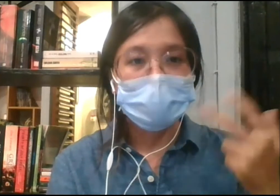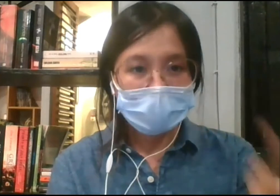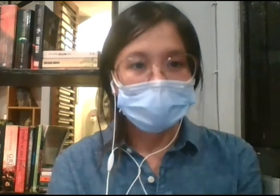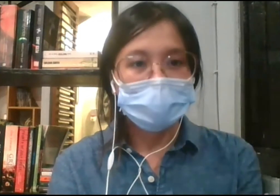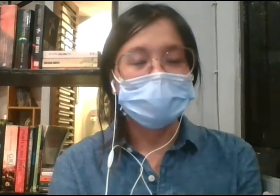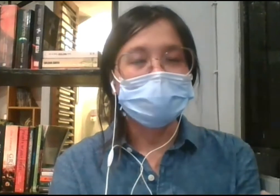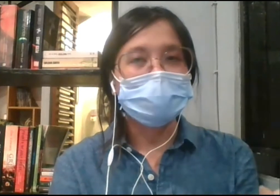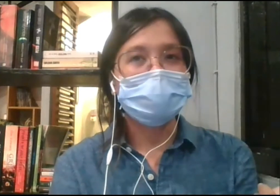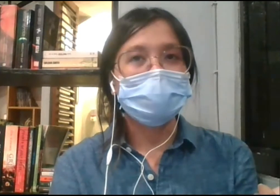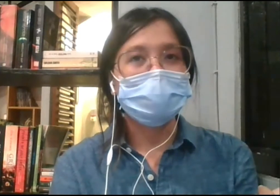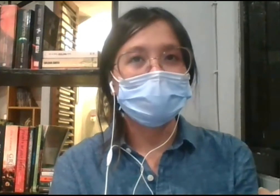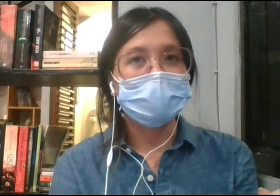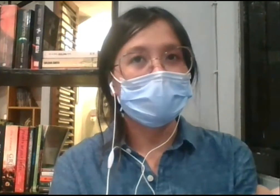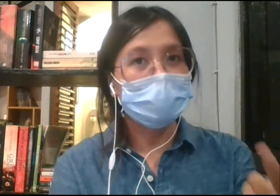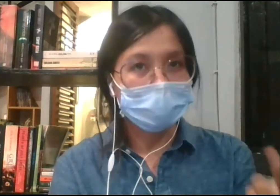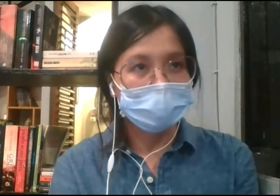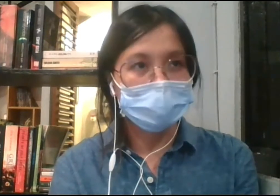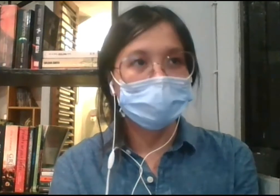Nah,